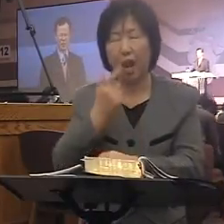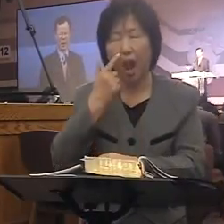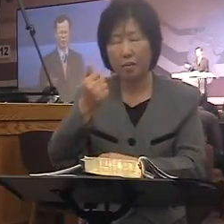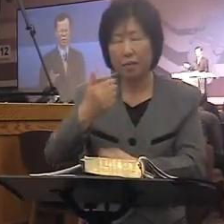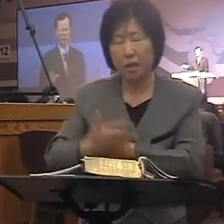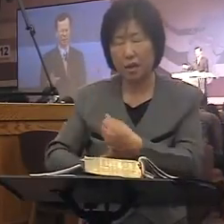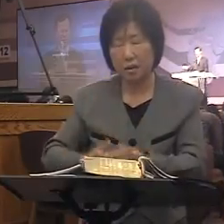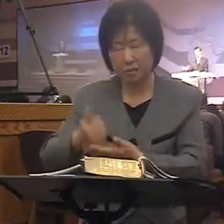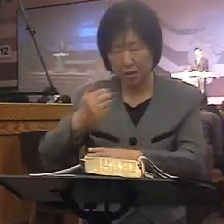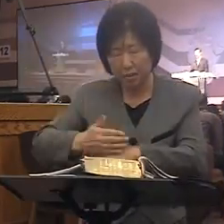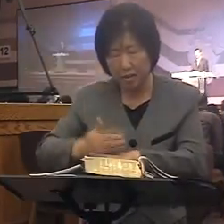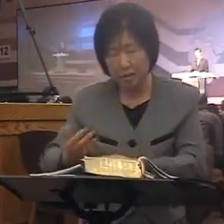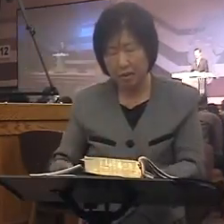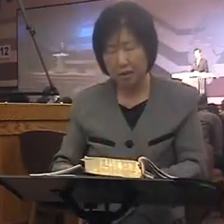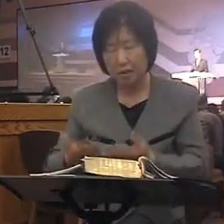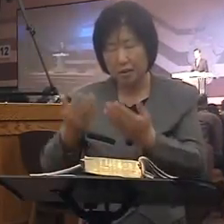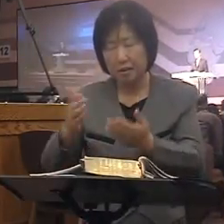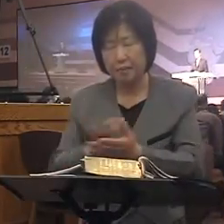아버지 하나님 감사합니다.